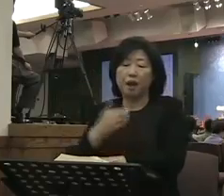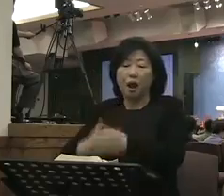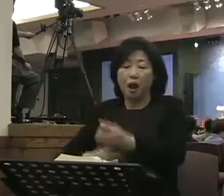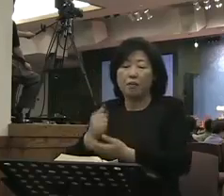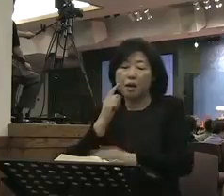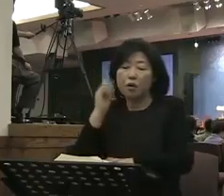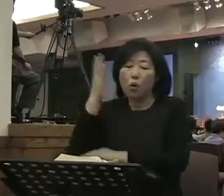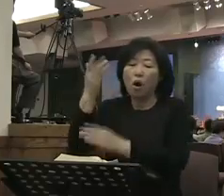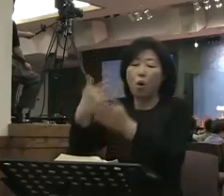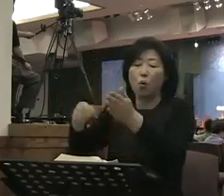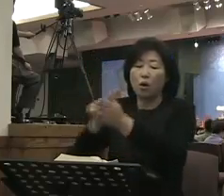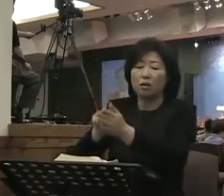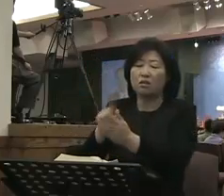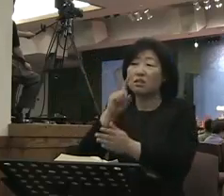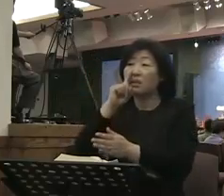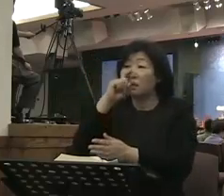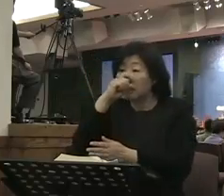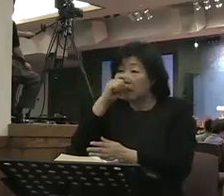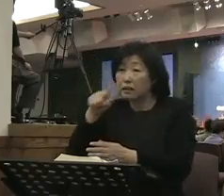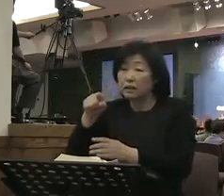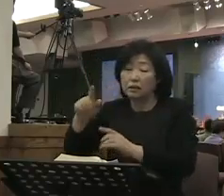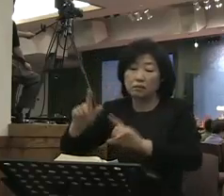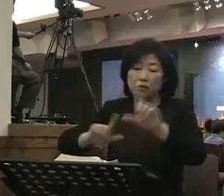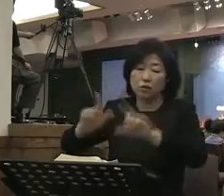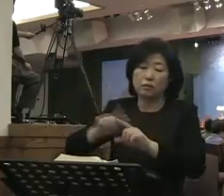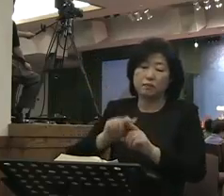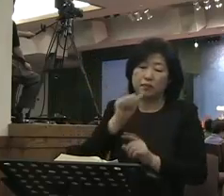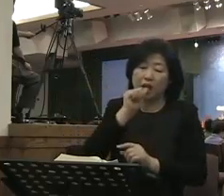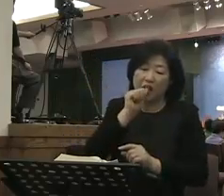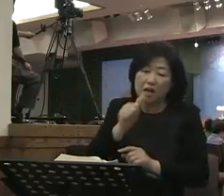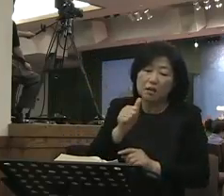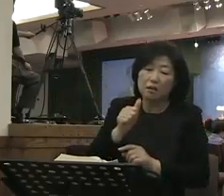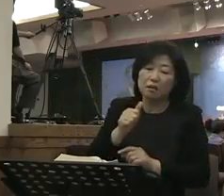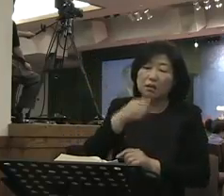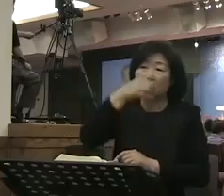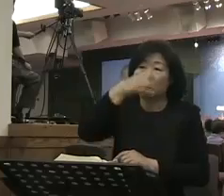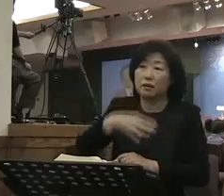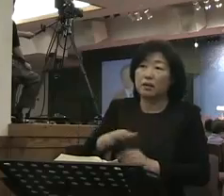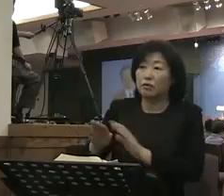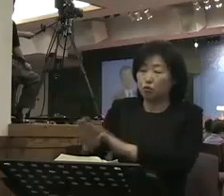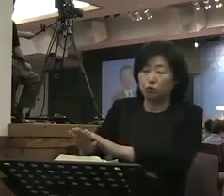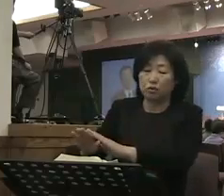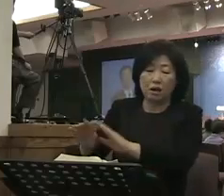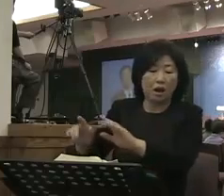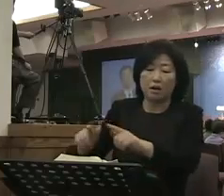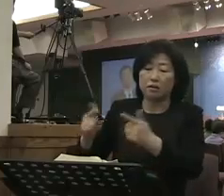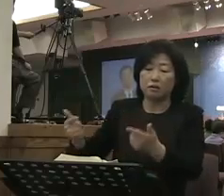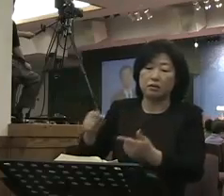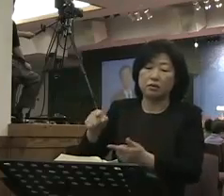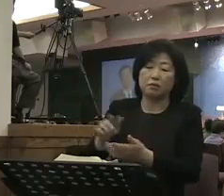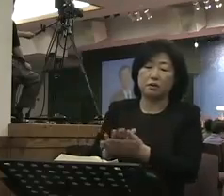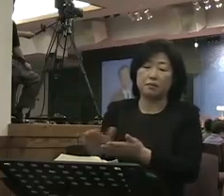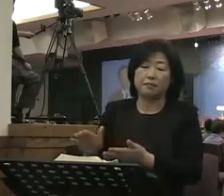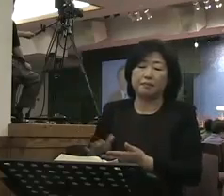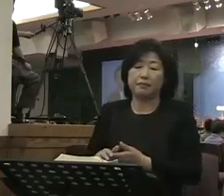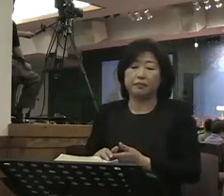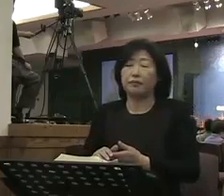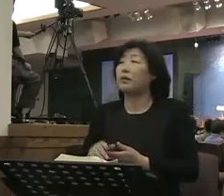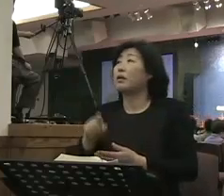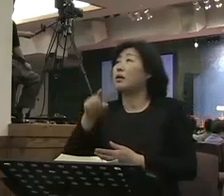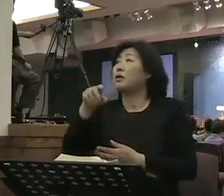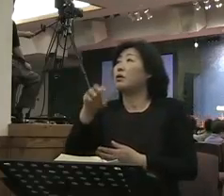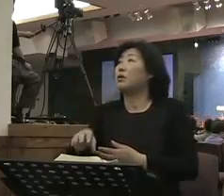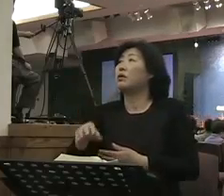하나님의 영광을 더럽히는 그 모습을 절대로 그냥 놔두시지 않는 것입니다. 여러분,